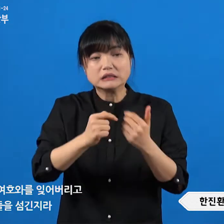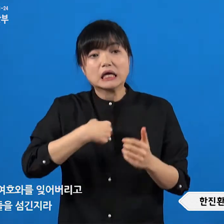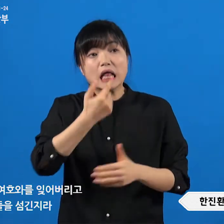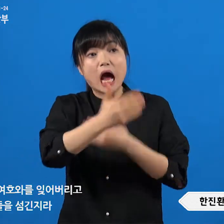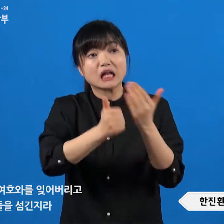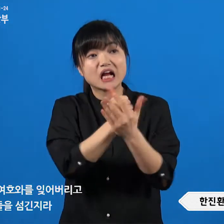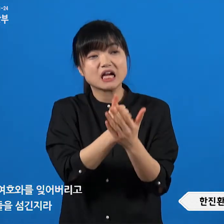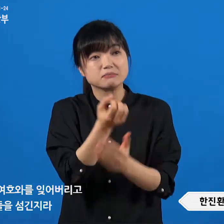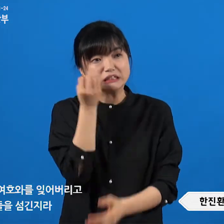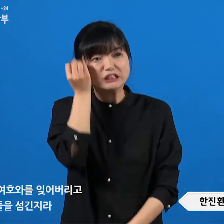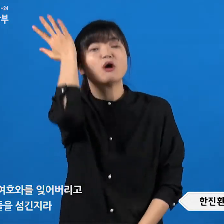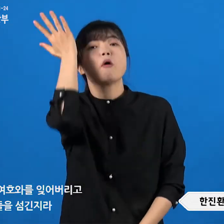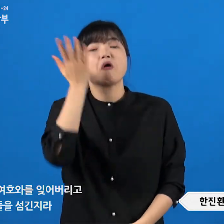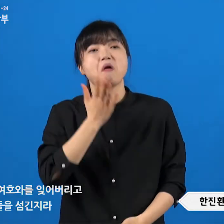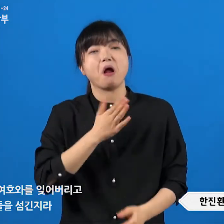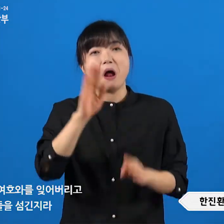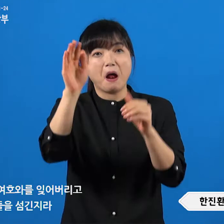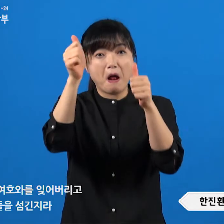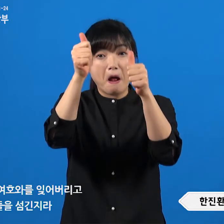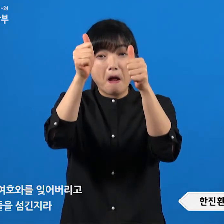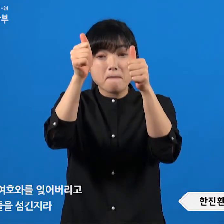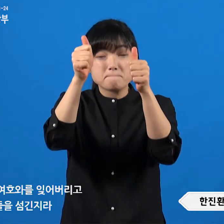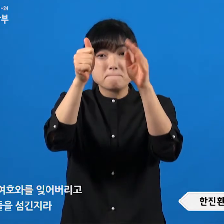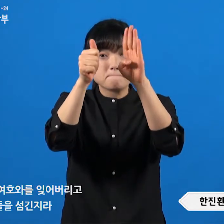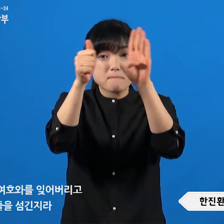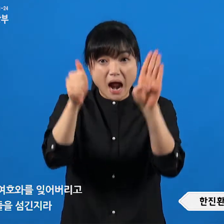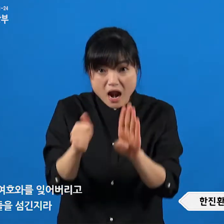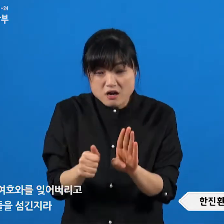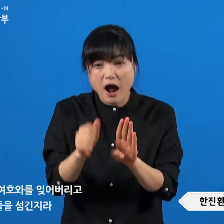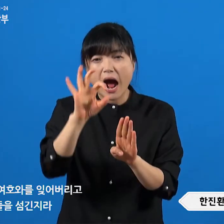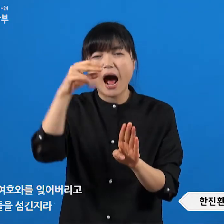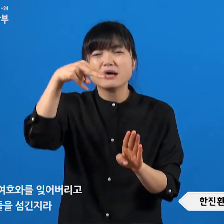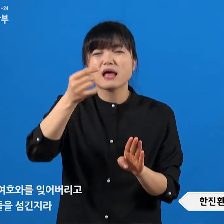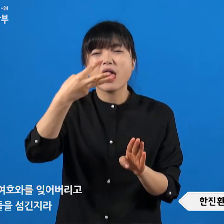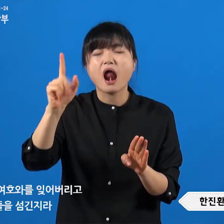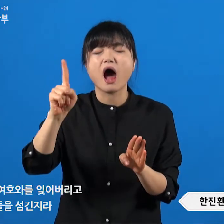여호와를 잊어버리고 바알들과 아세라들을 섬긴지라.